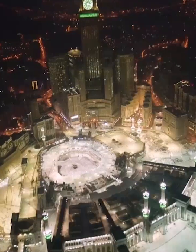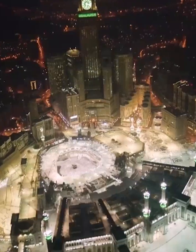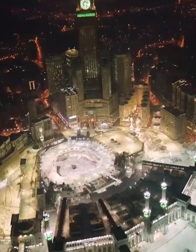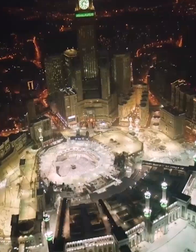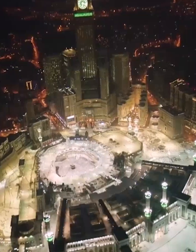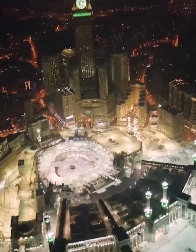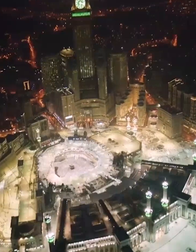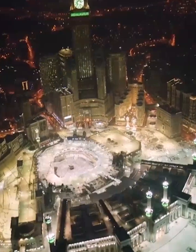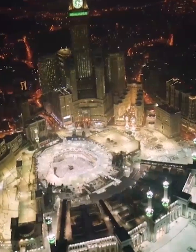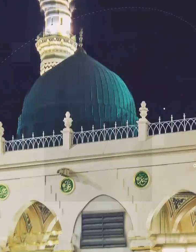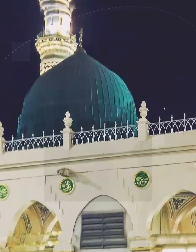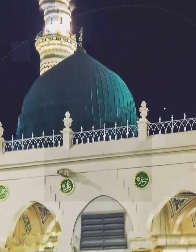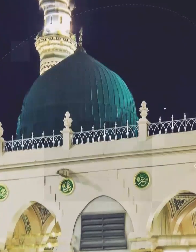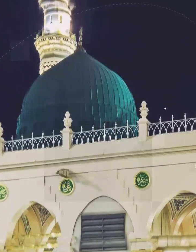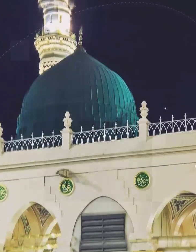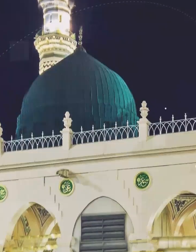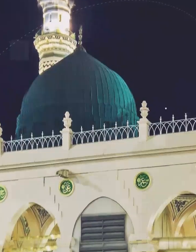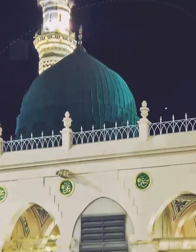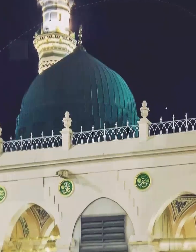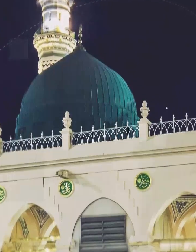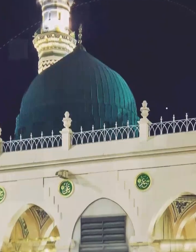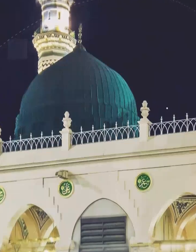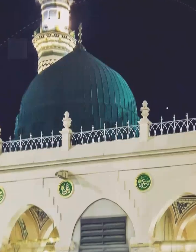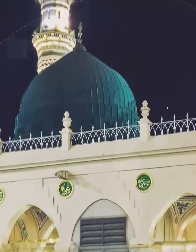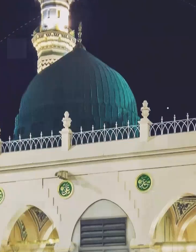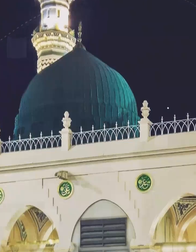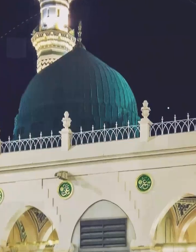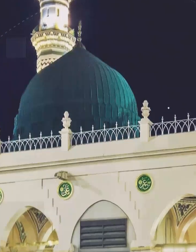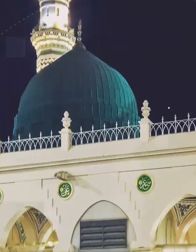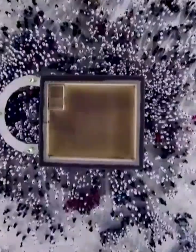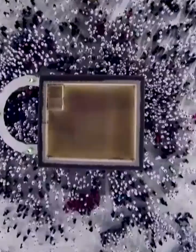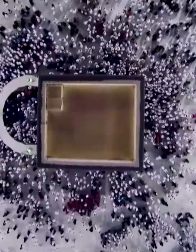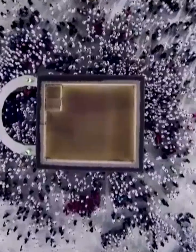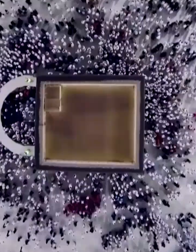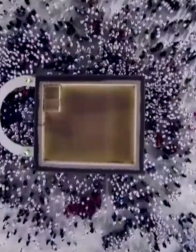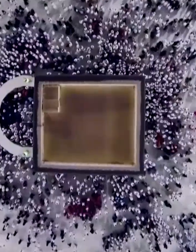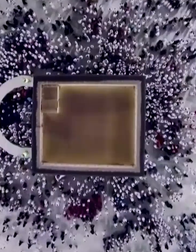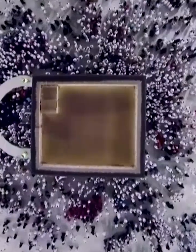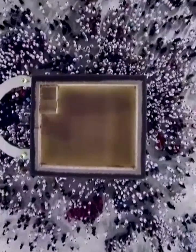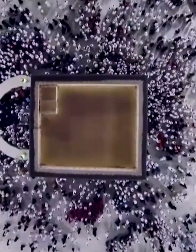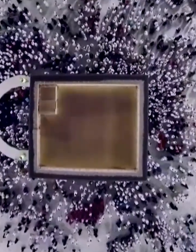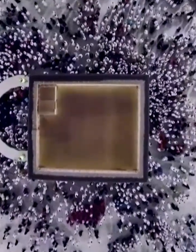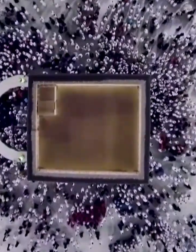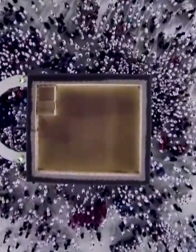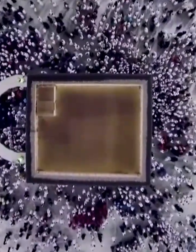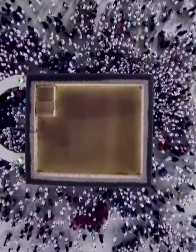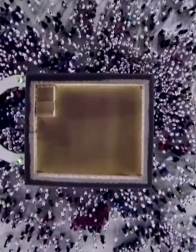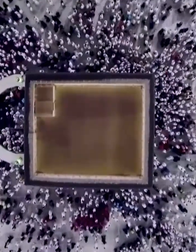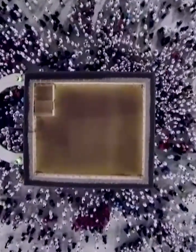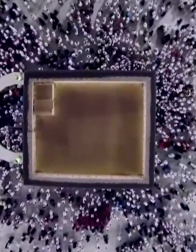अल्हम्दुलिल्लाहि रब्बिल आलमीन वस्सलातु वस्सलामु अला खातमिन नबिय्यीन अम्मा बअद फ़अऊज़ु बिल्लाहि मिनश शैतानिर